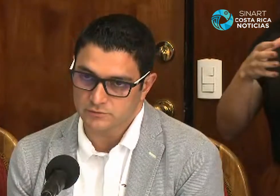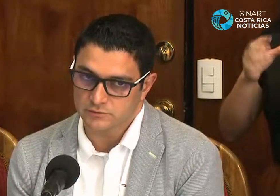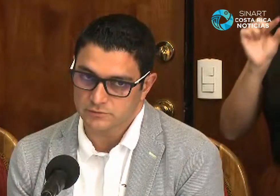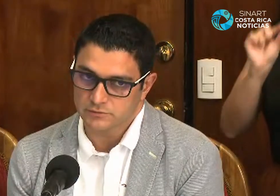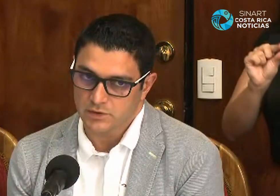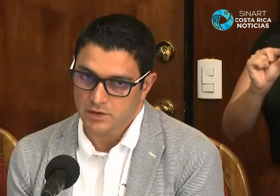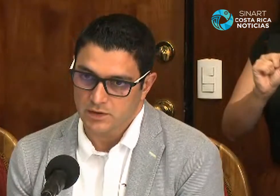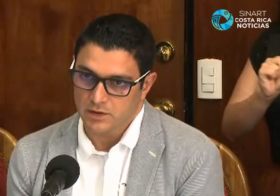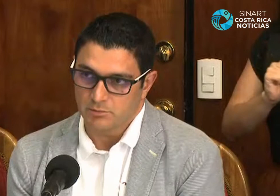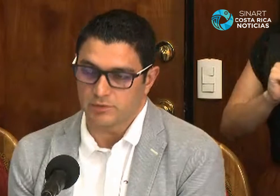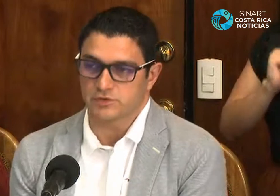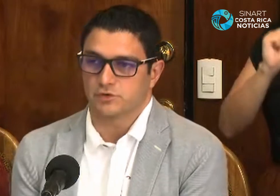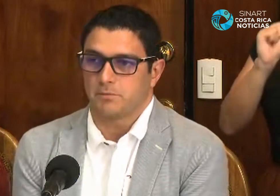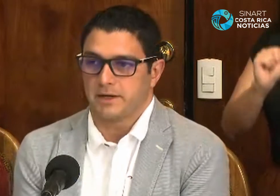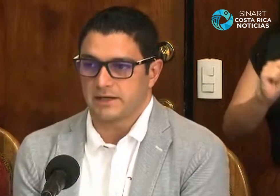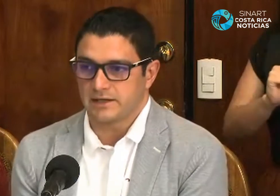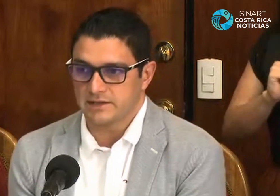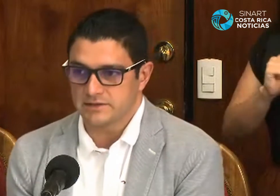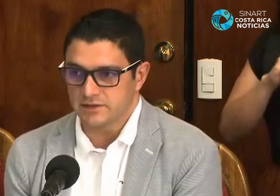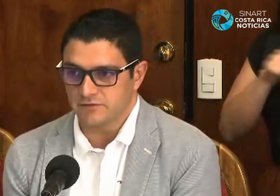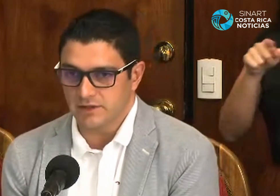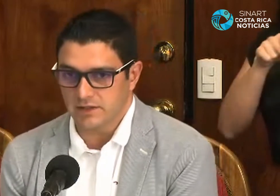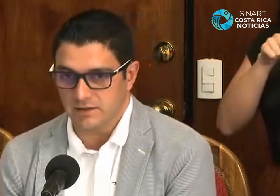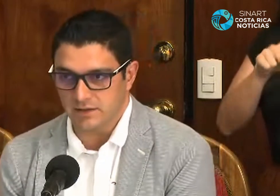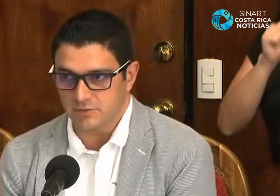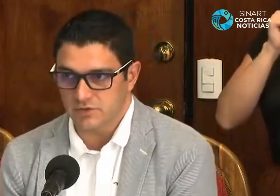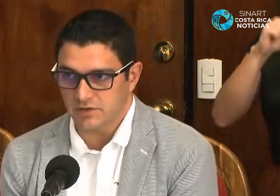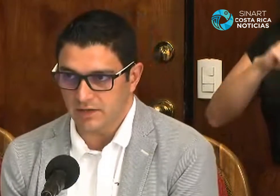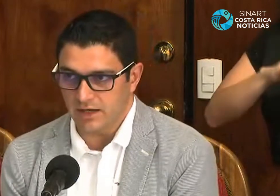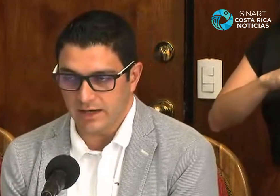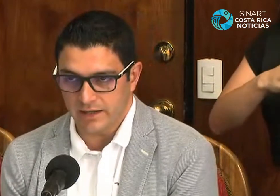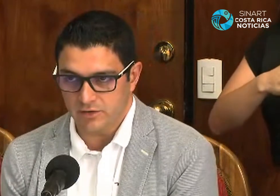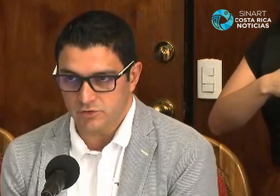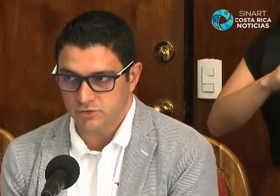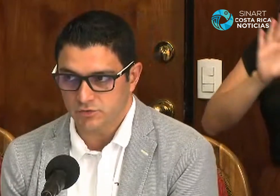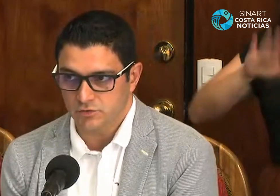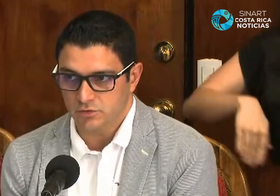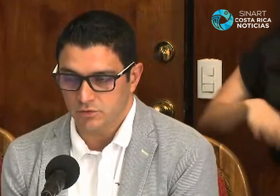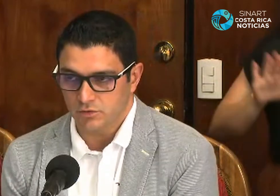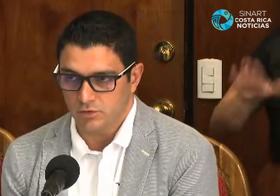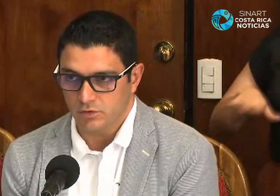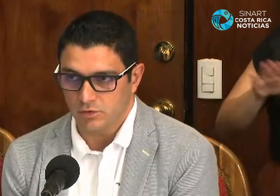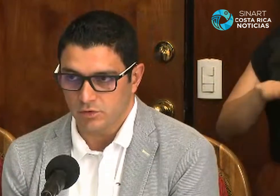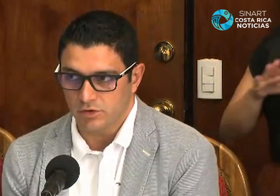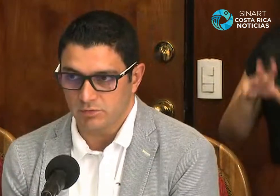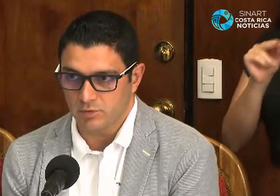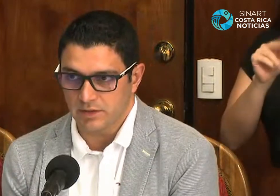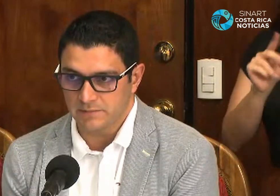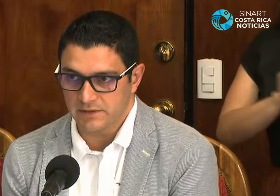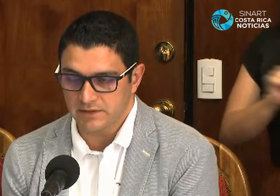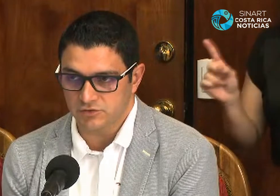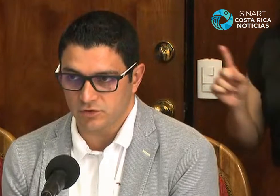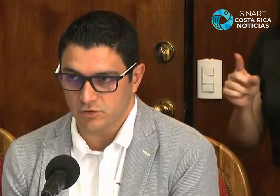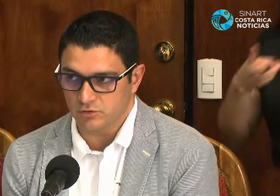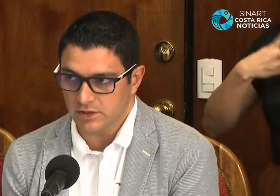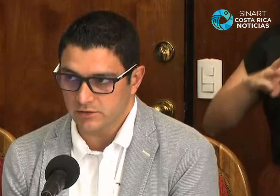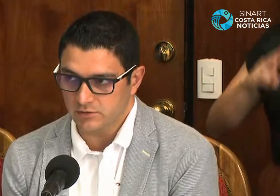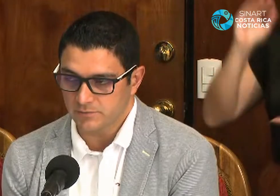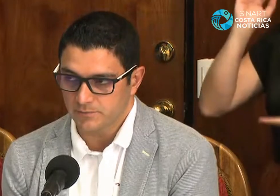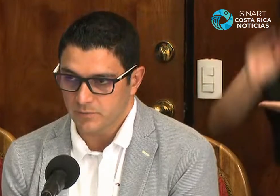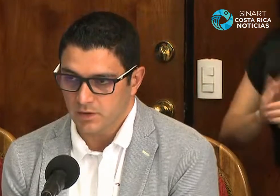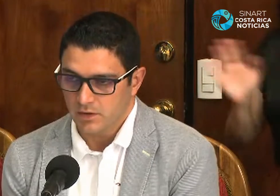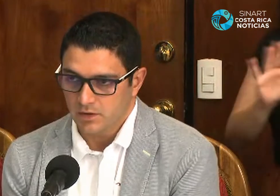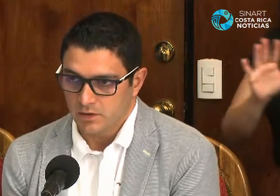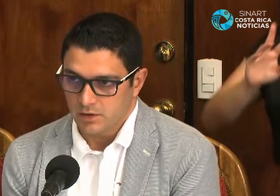bajo, pero esto para nada significa que tenemos que relajarnos o disminuir las medidas, todo lo